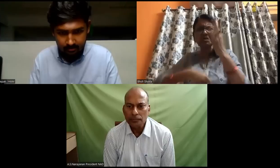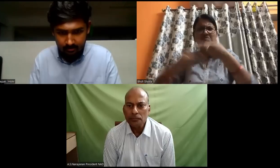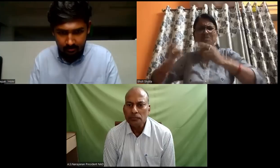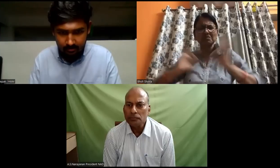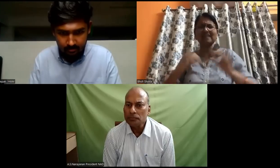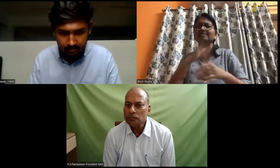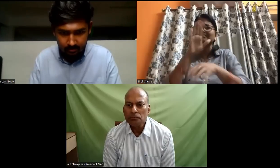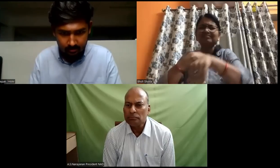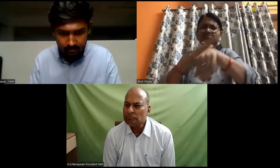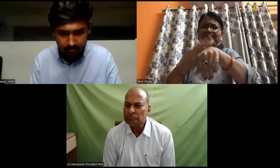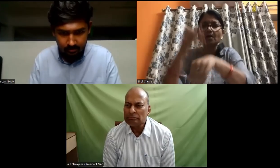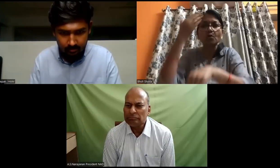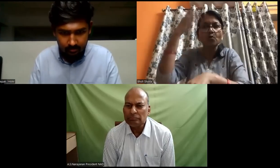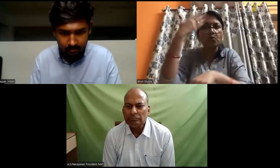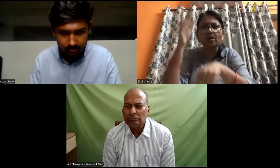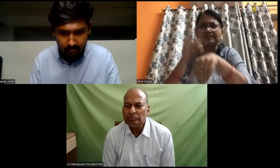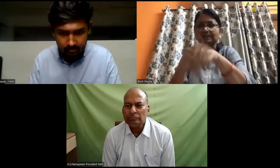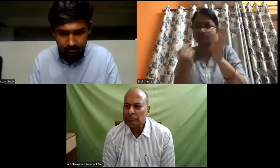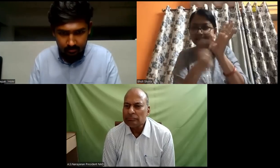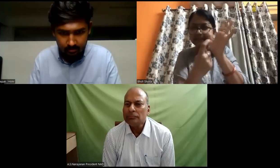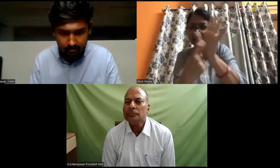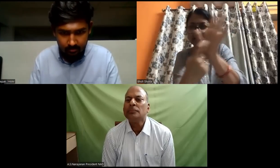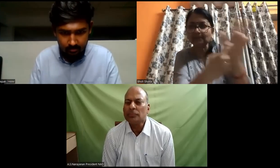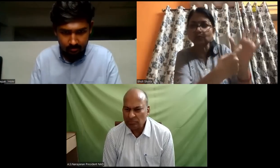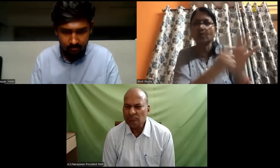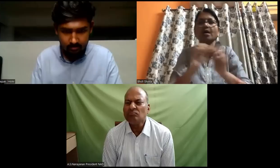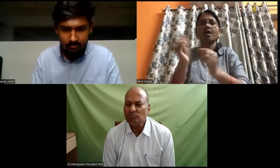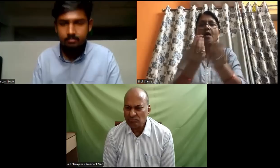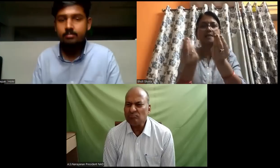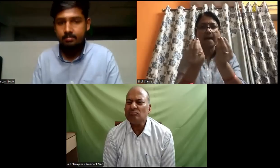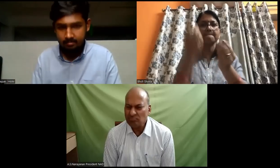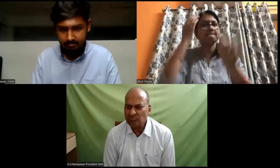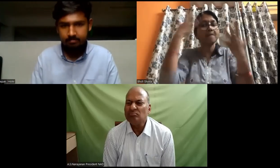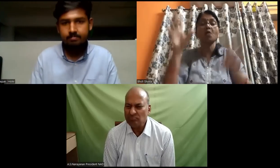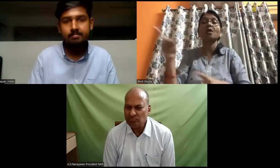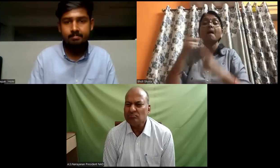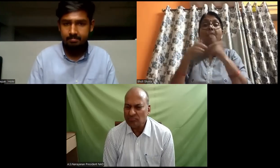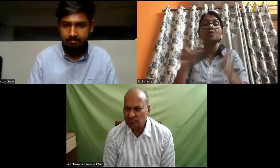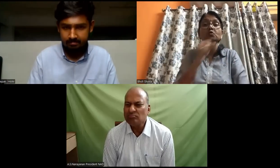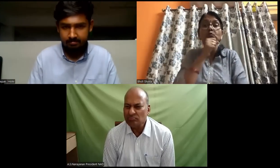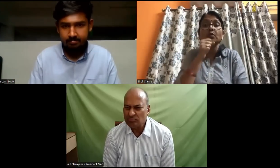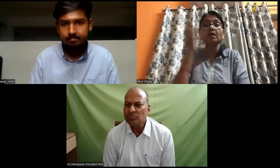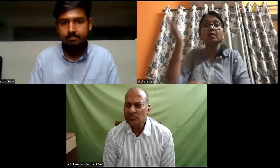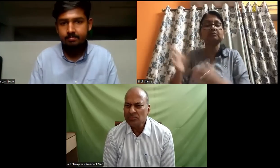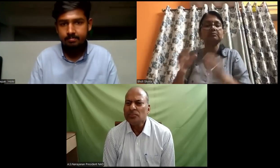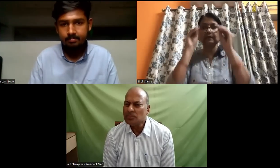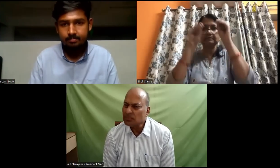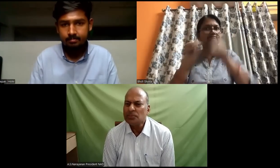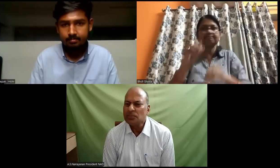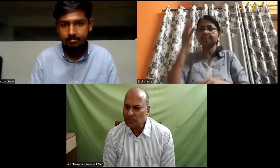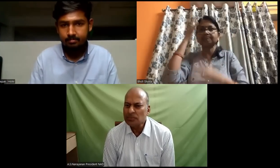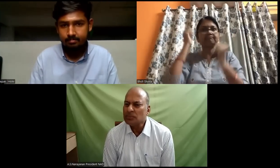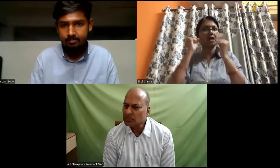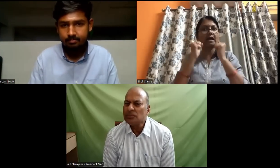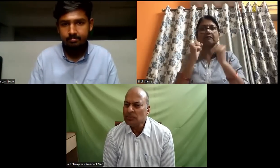इसमें कब छोड़ेंगे जहाँ हमारी बाकी वाली बकरी है तो जल्दी से जाते हैं यार और इसको ऊपर छोड़ते हैं क्योंकि इसके पेट के अंदर बच्चे